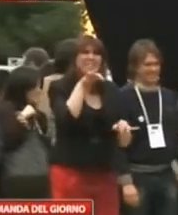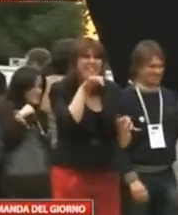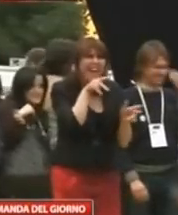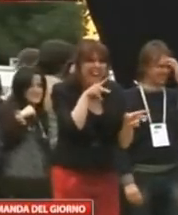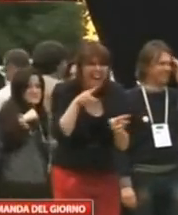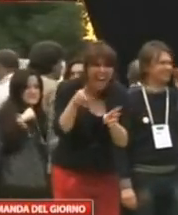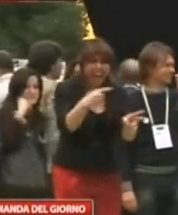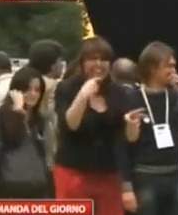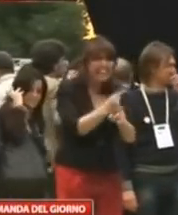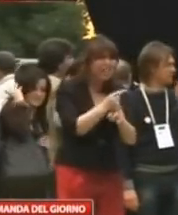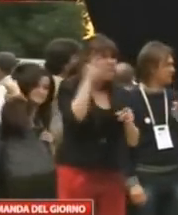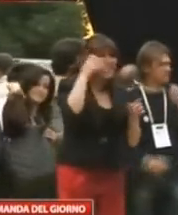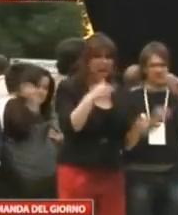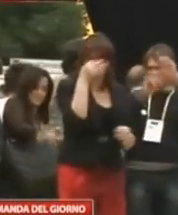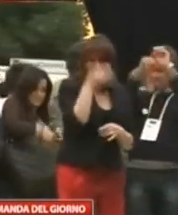vecchiette.